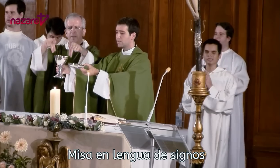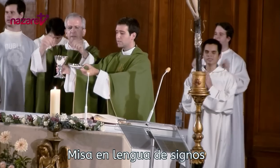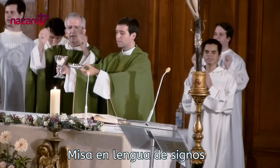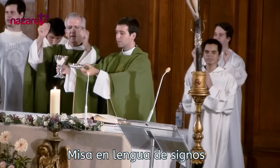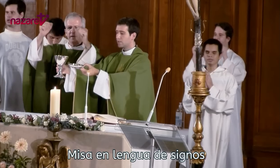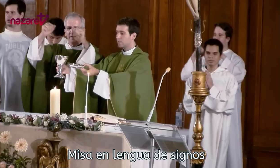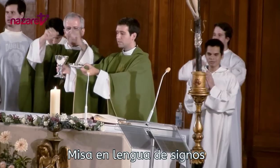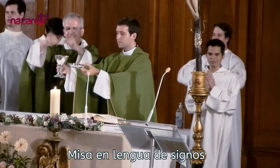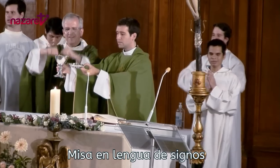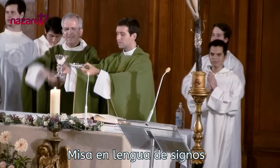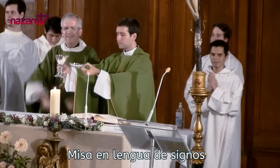Amén.